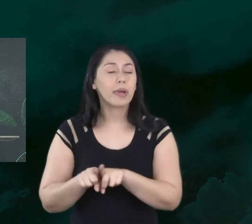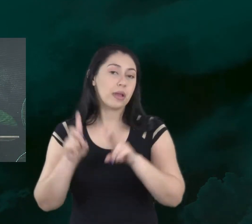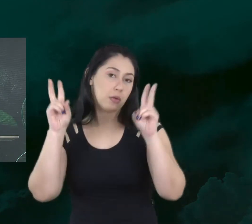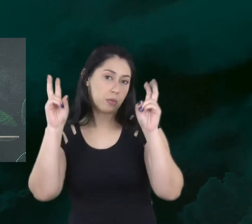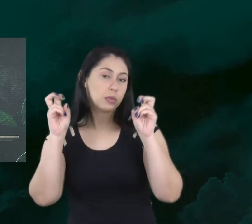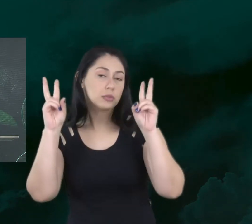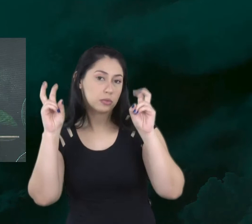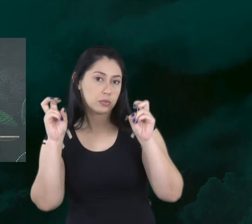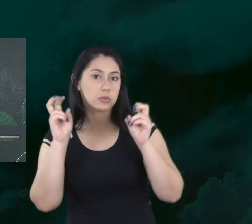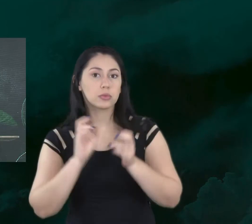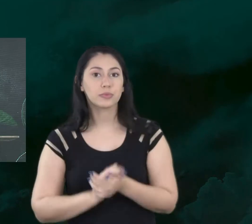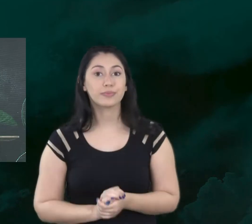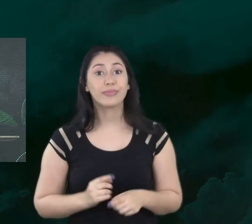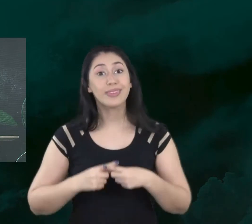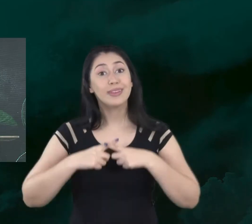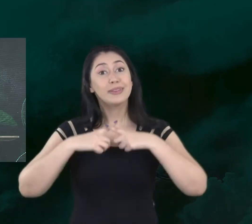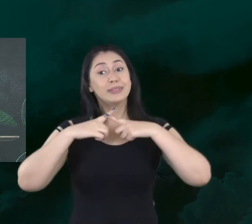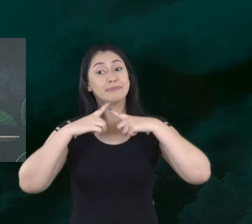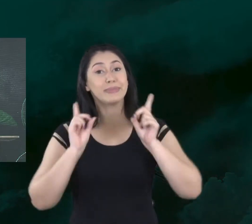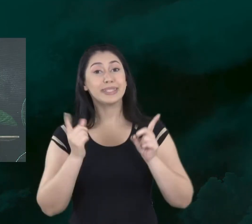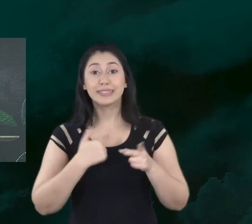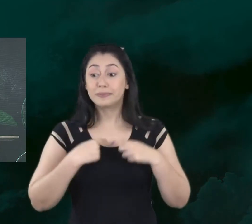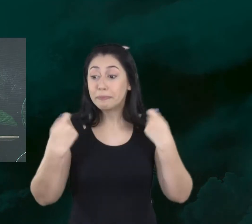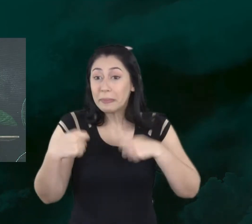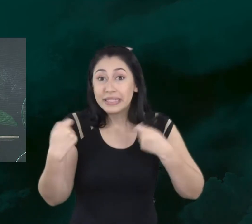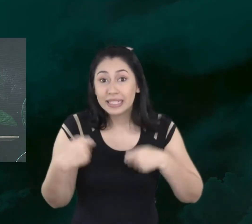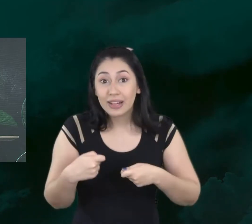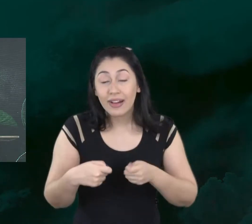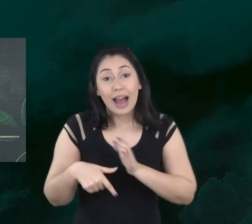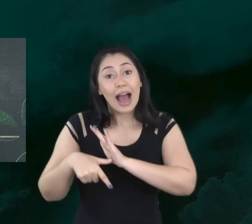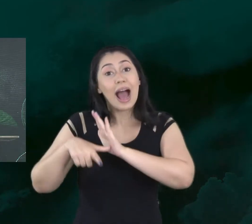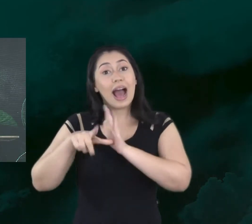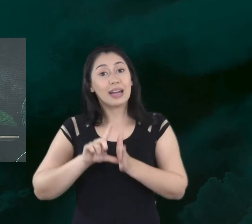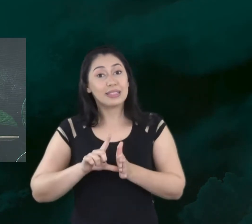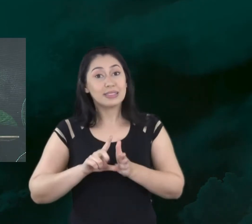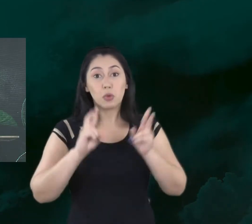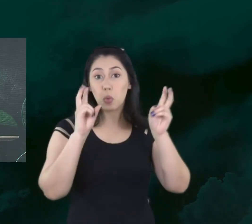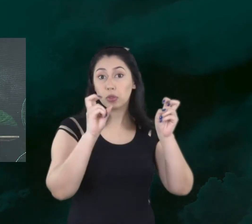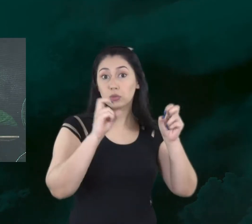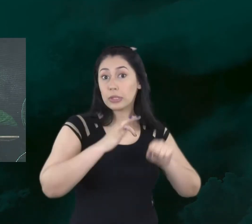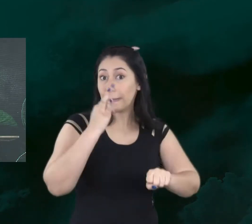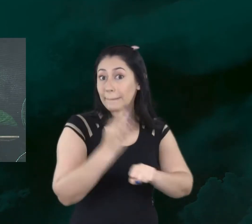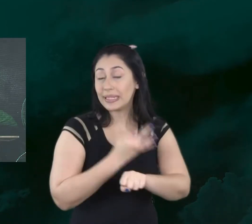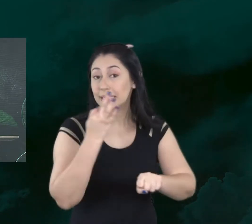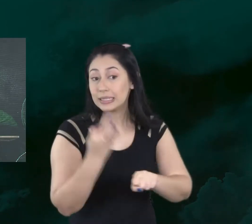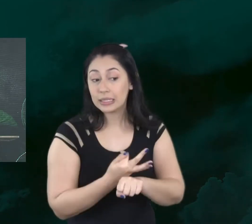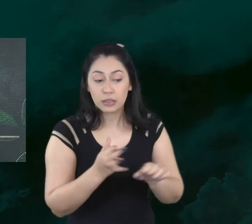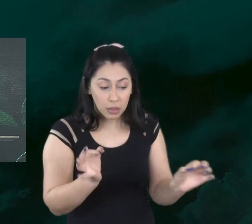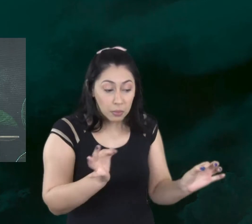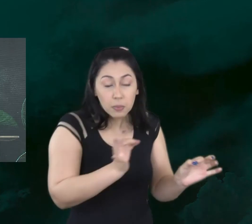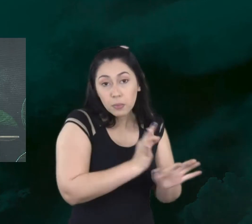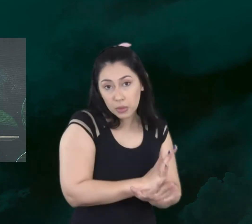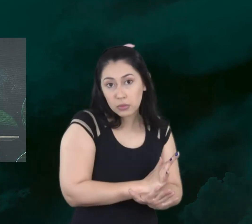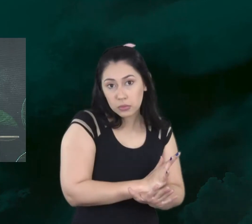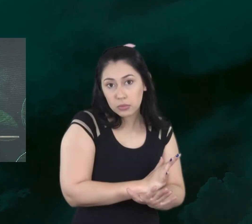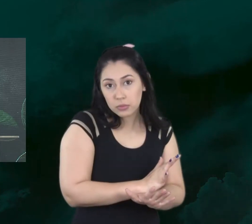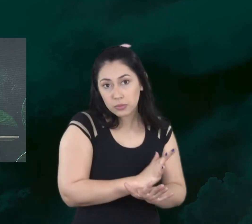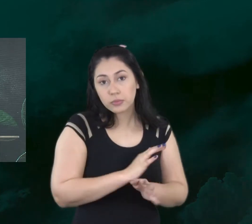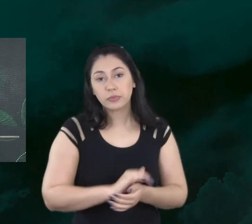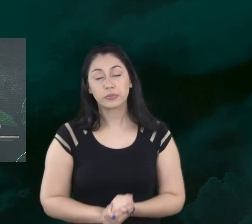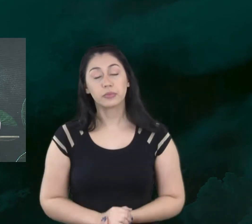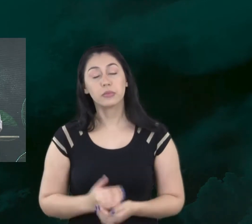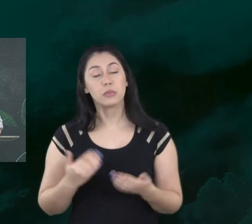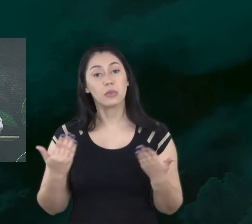assunto de preparar, mas eu tinha que terminar a perseverança da esperança na mensagem 14.